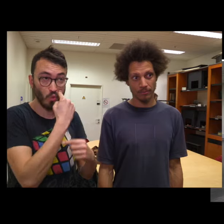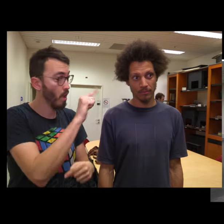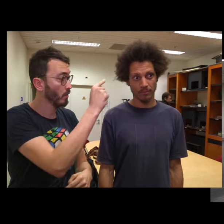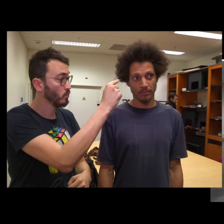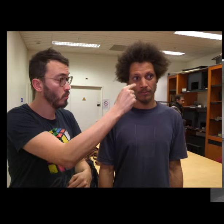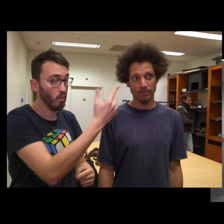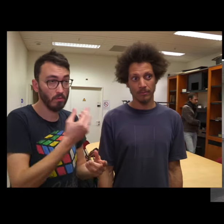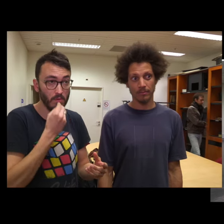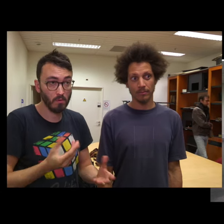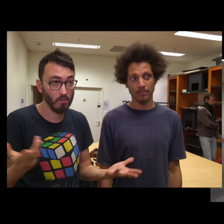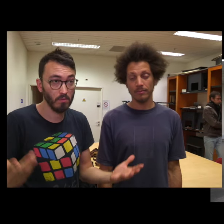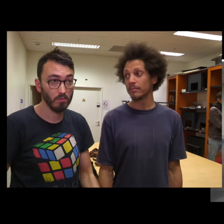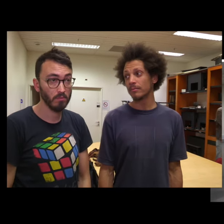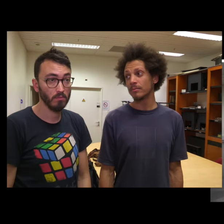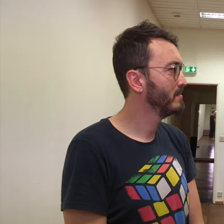de passer à travers ça.